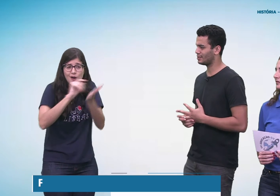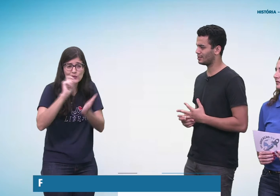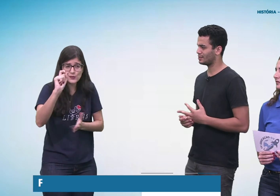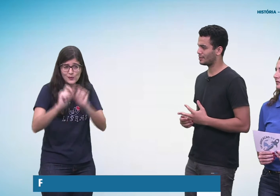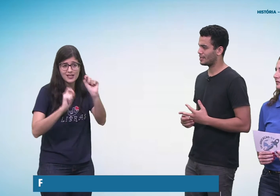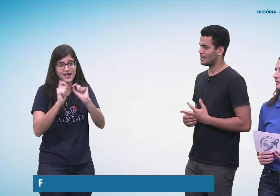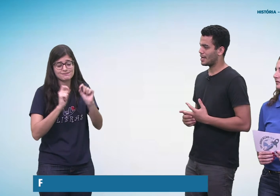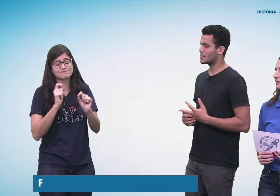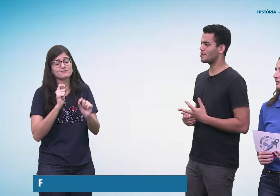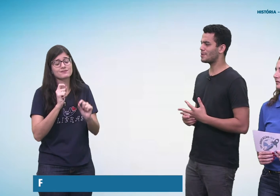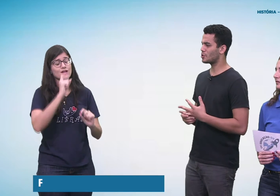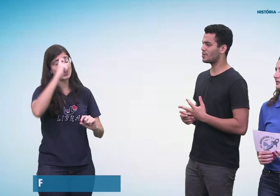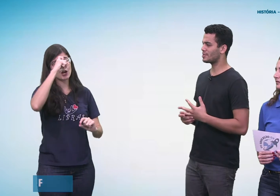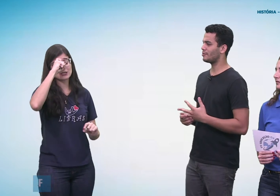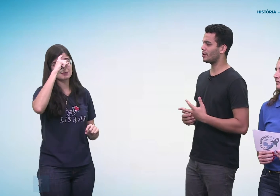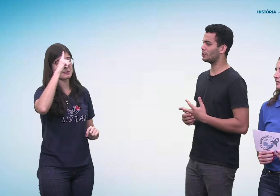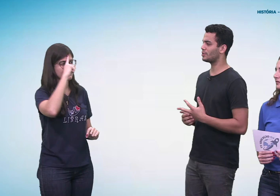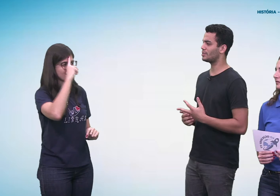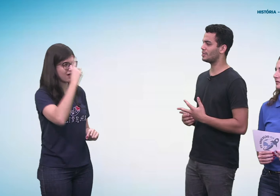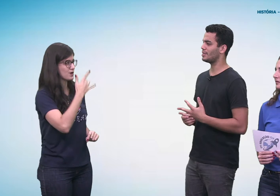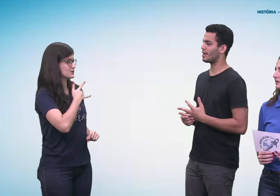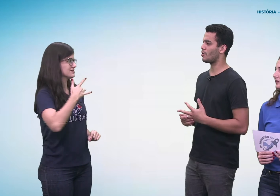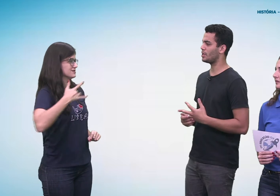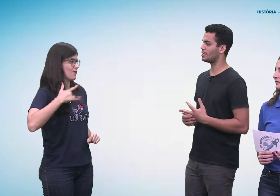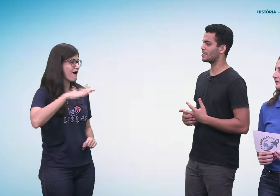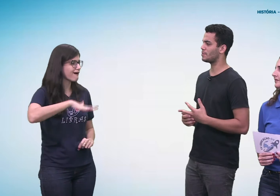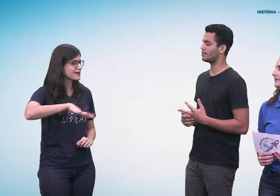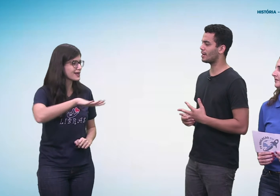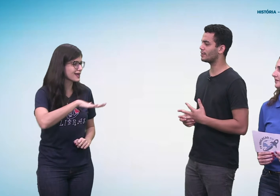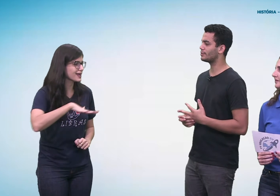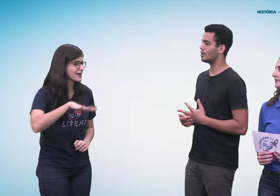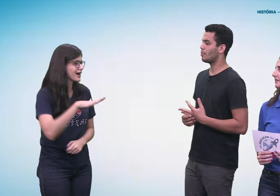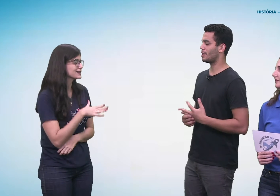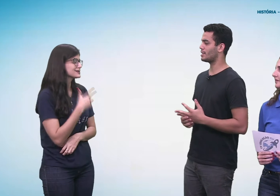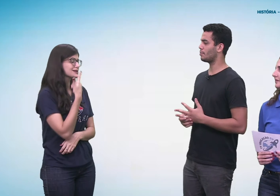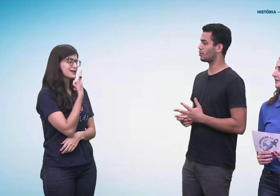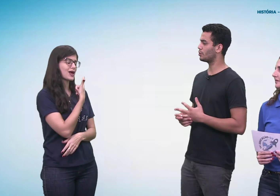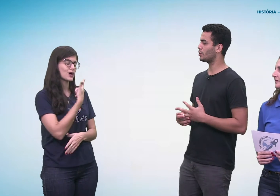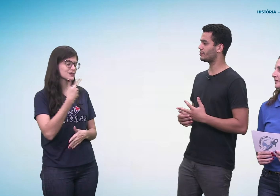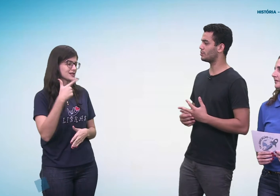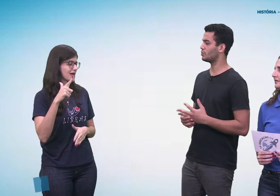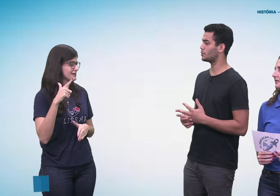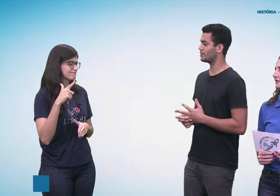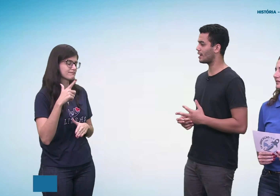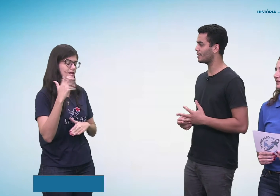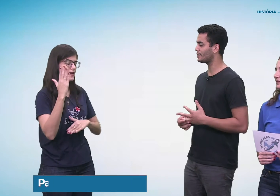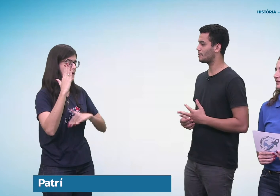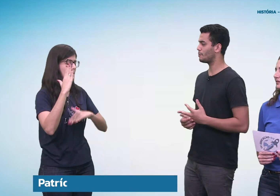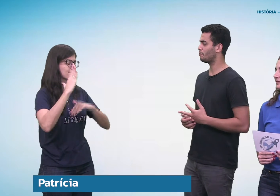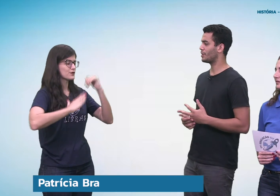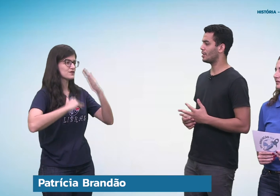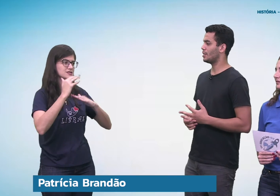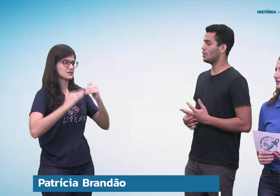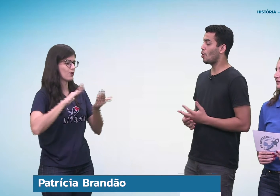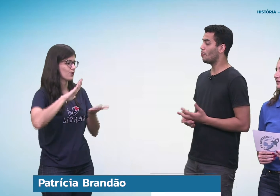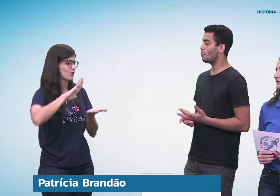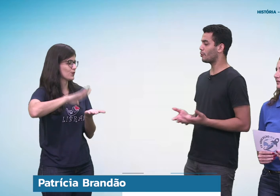Mas as pessoas têm feito assim, realmente respeitado? Por exemplo, quando nós vamos em hospitais, não há um